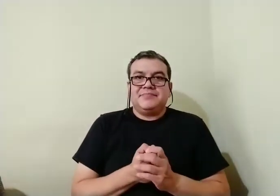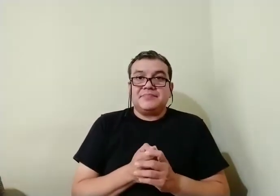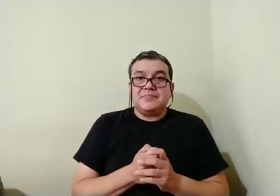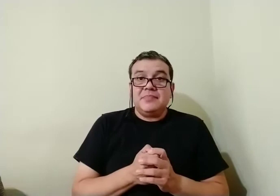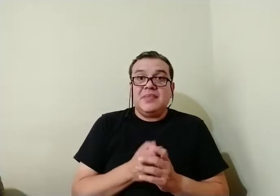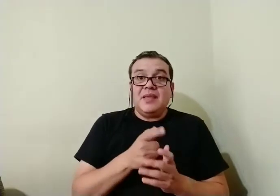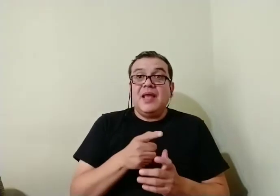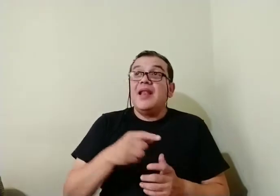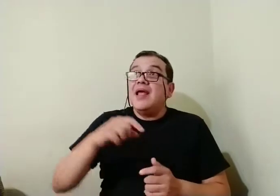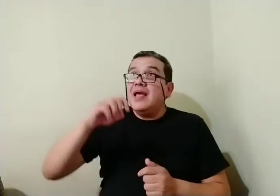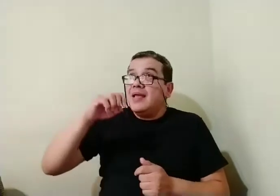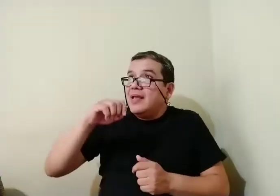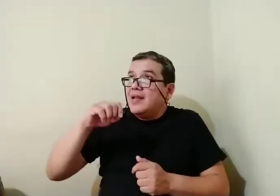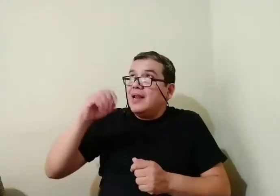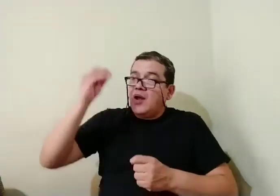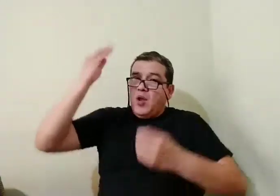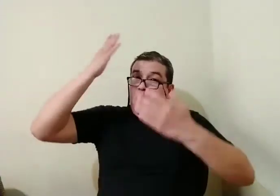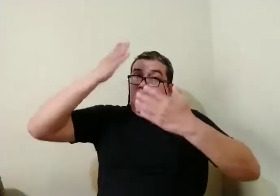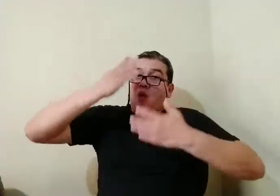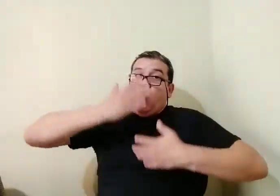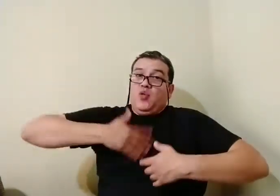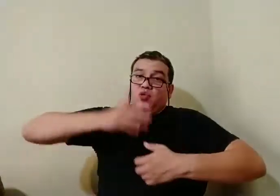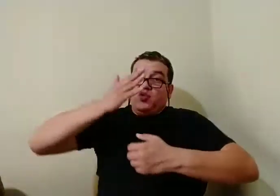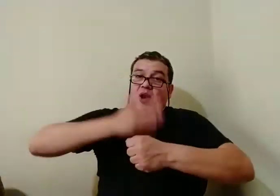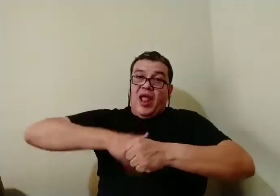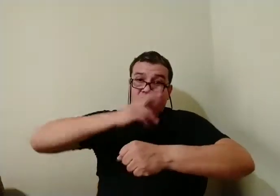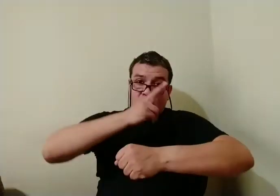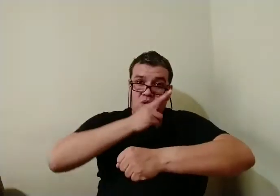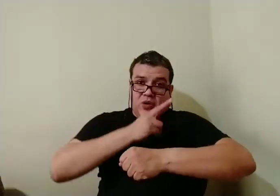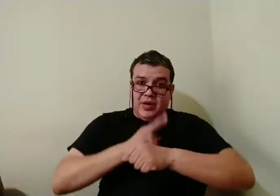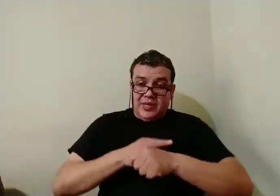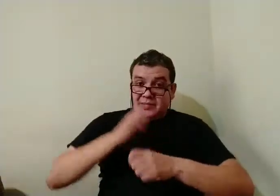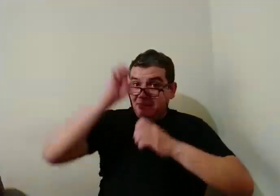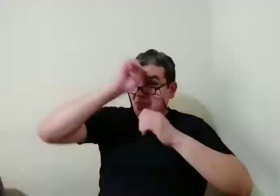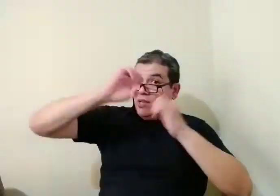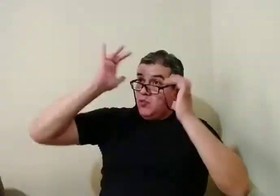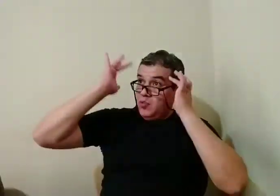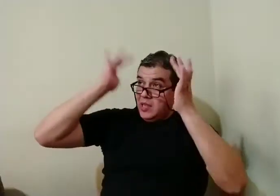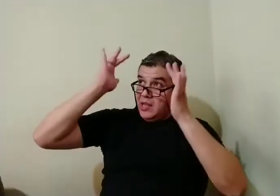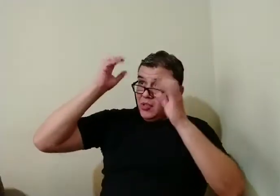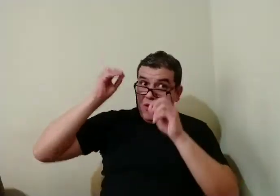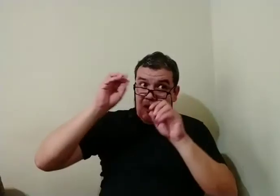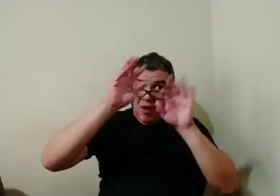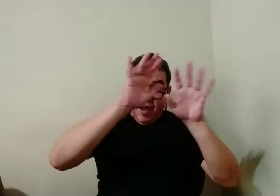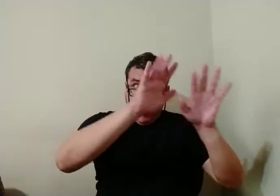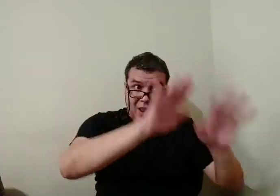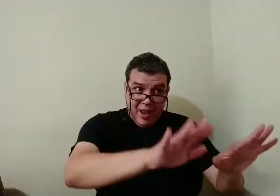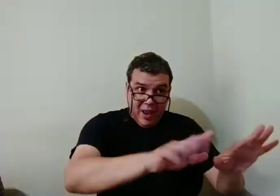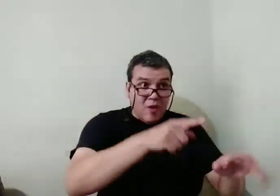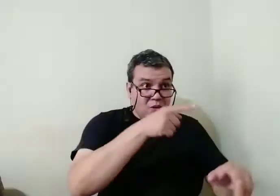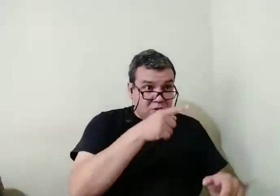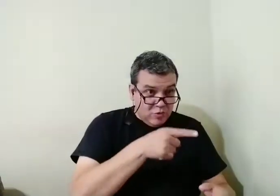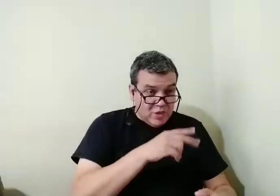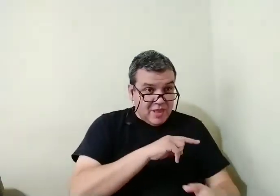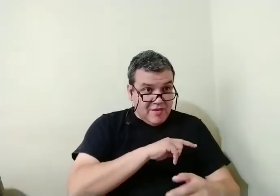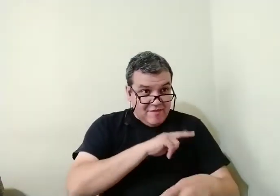sobre vosotros el Espíritu Santo, y me seréis testigos en